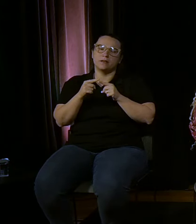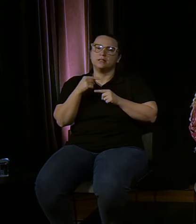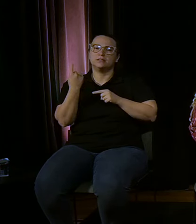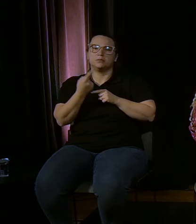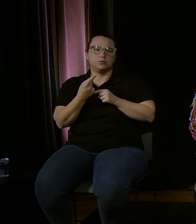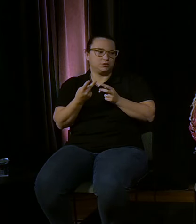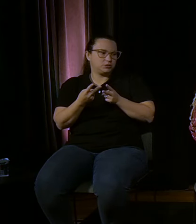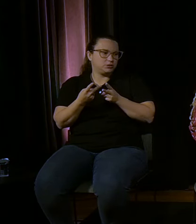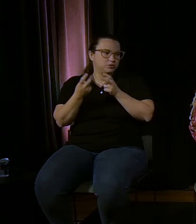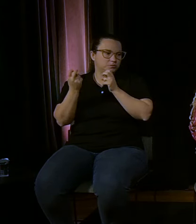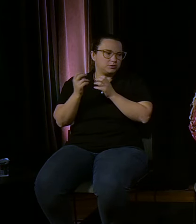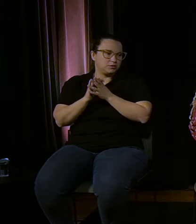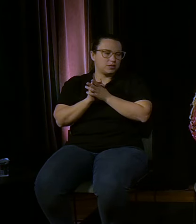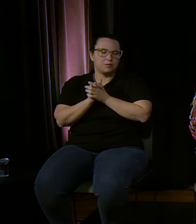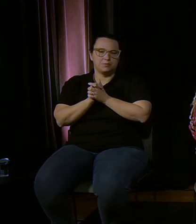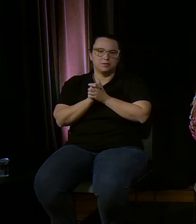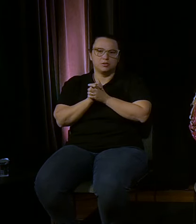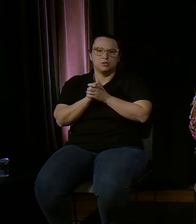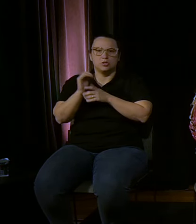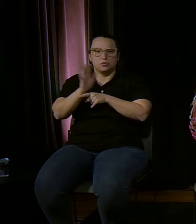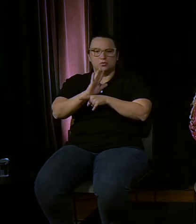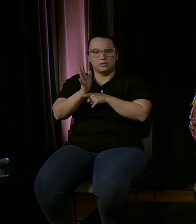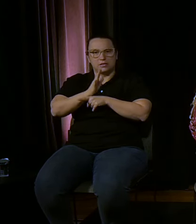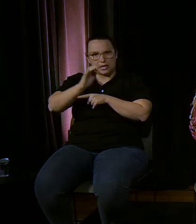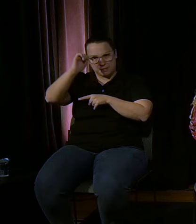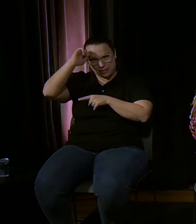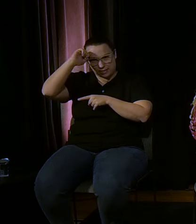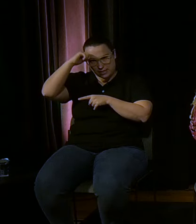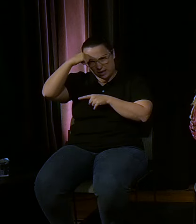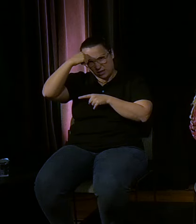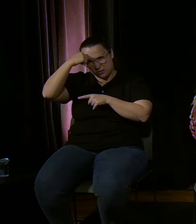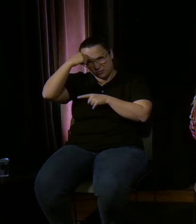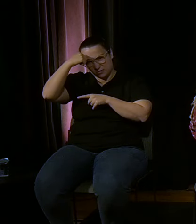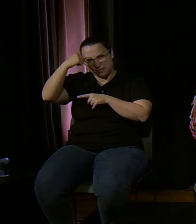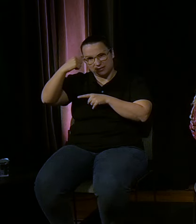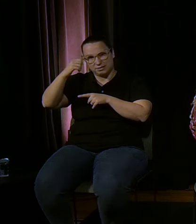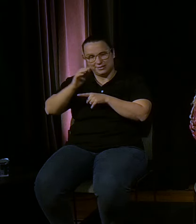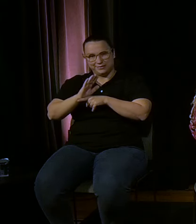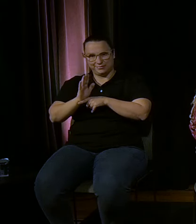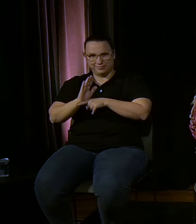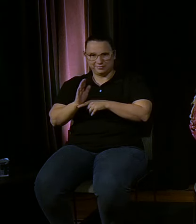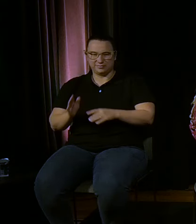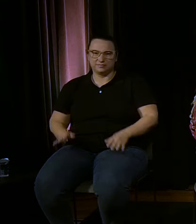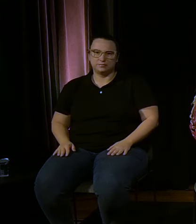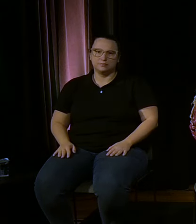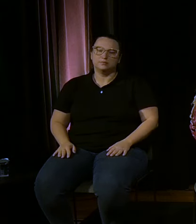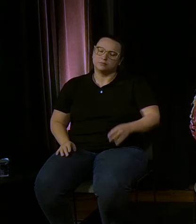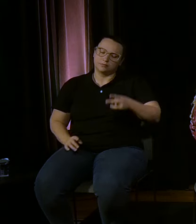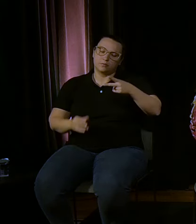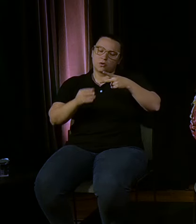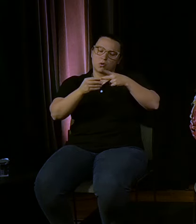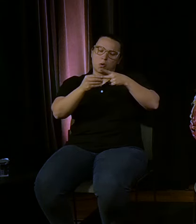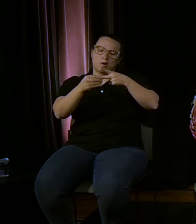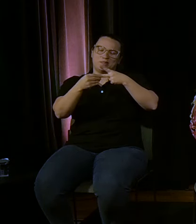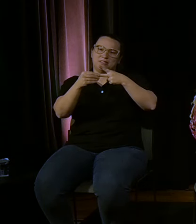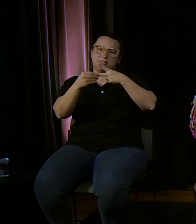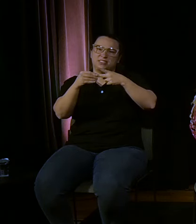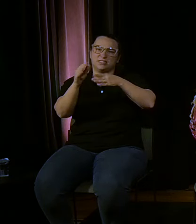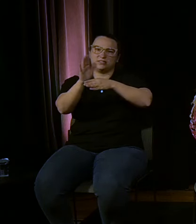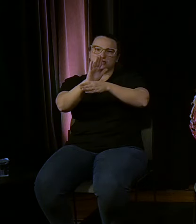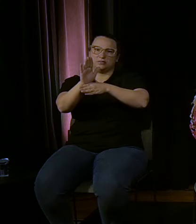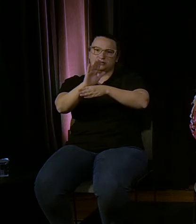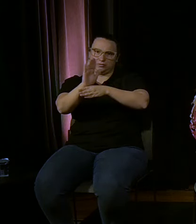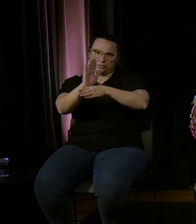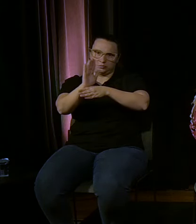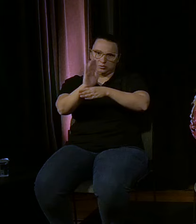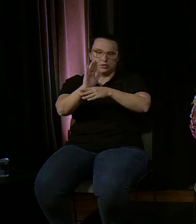depois no cinema negro contemporâneo, né? E, no segundo filme, que acredito